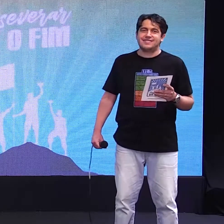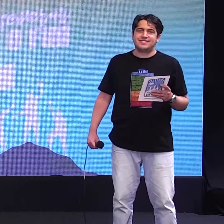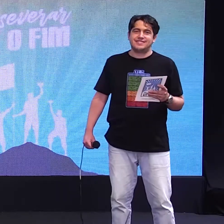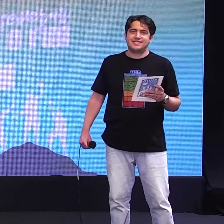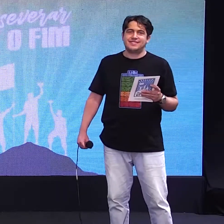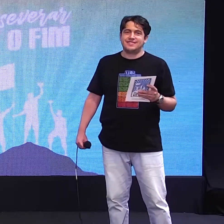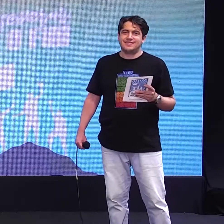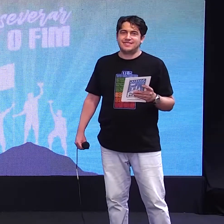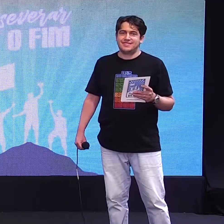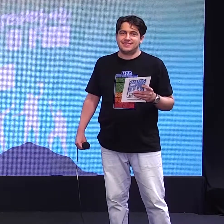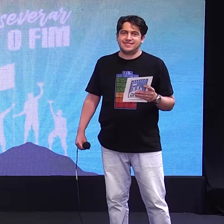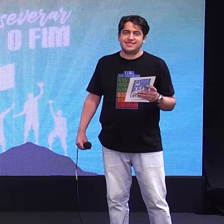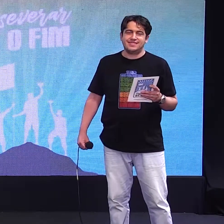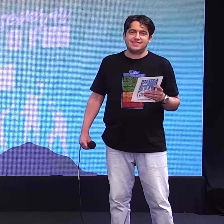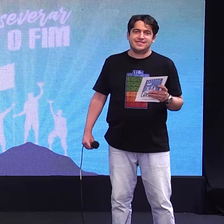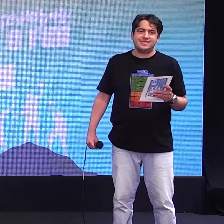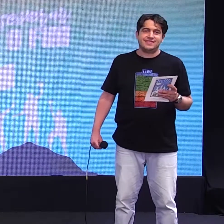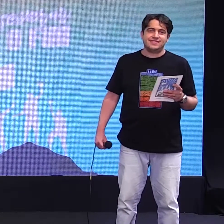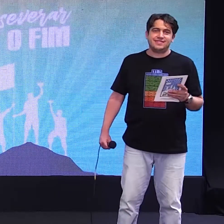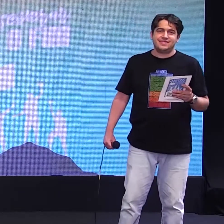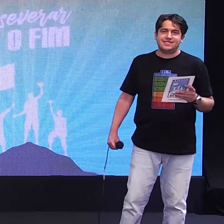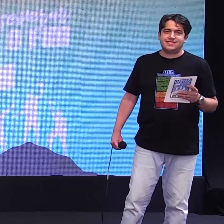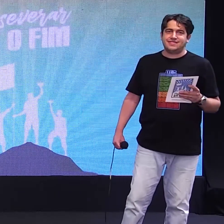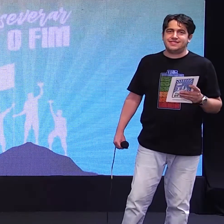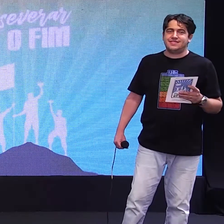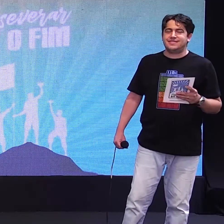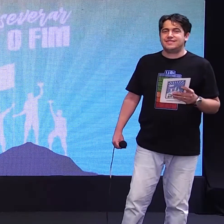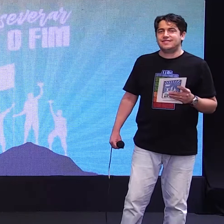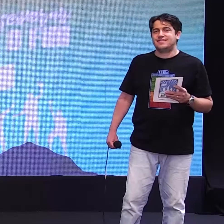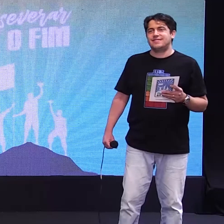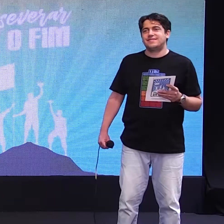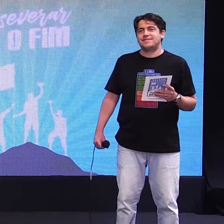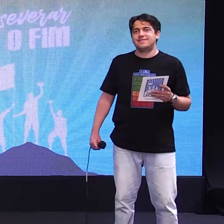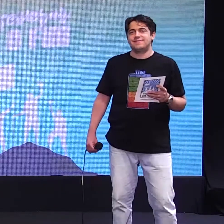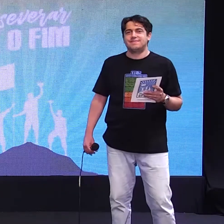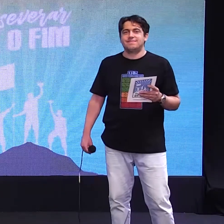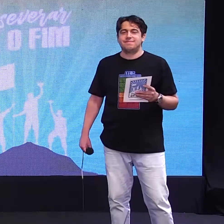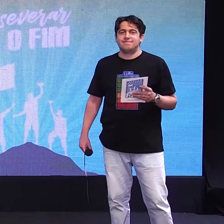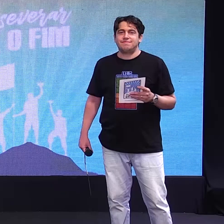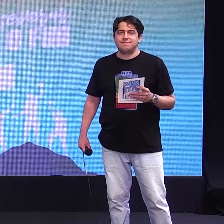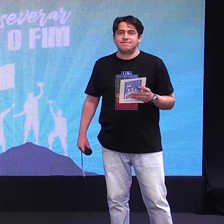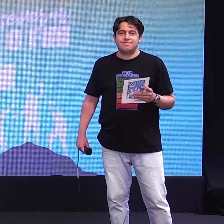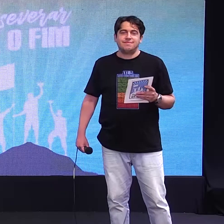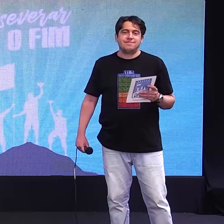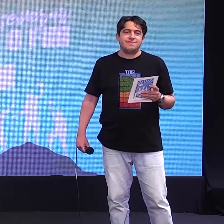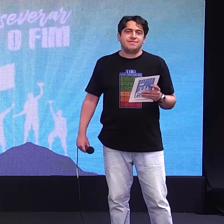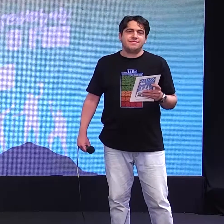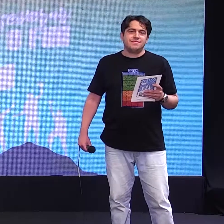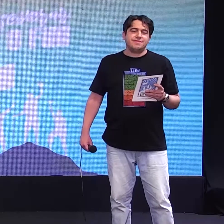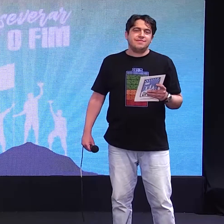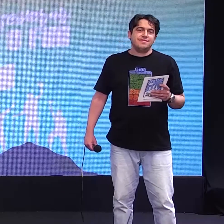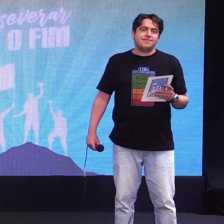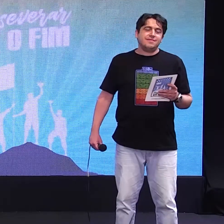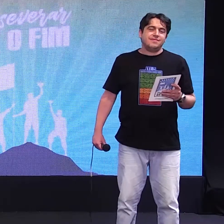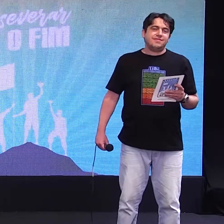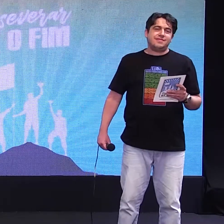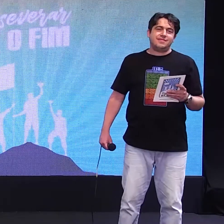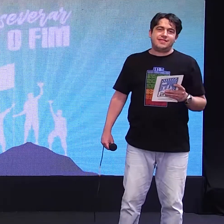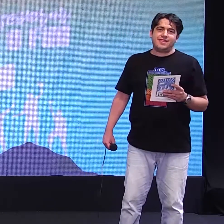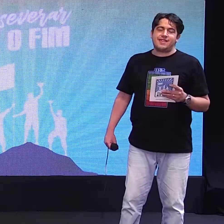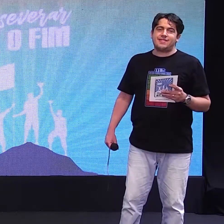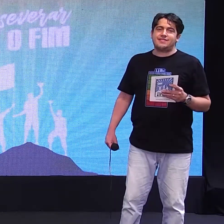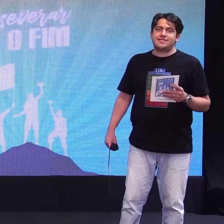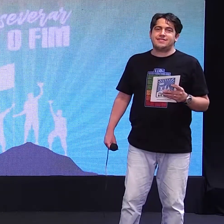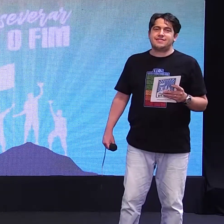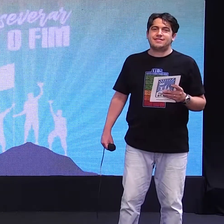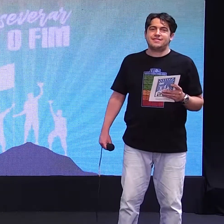nos acompanham aqui. Hoje nós vamos desfrutar do Senhor, termos muitas experiências, compartilharmos